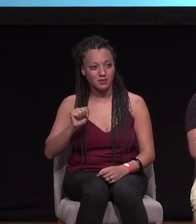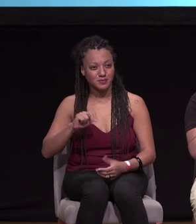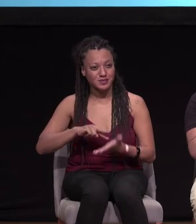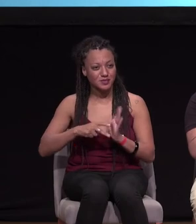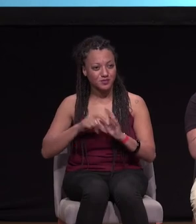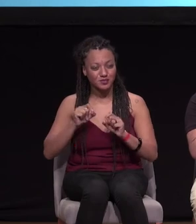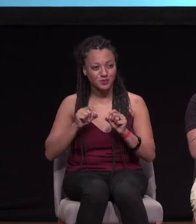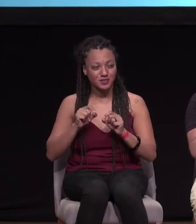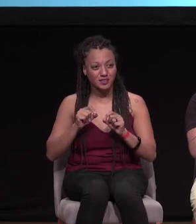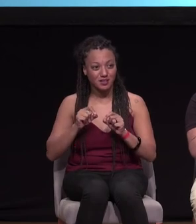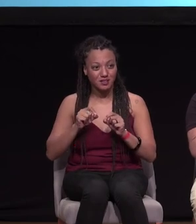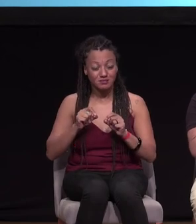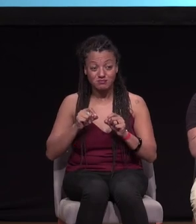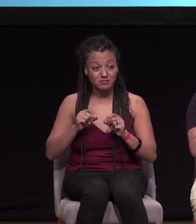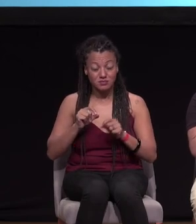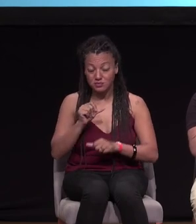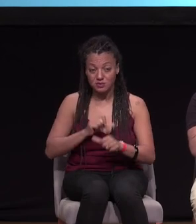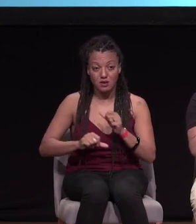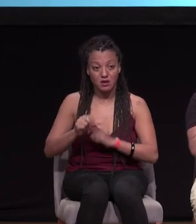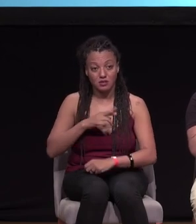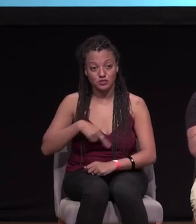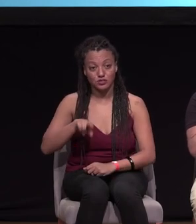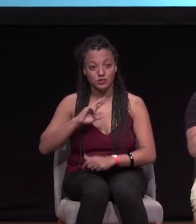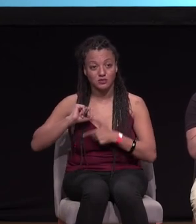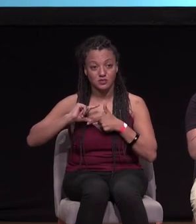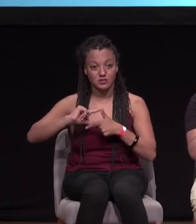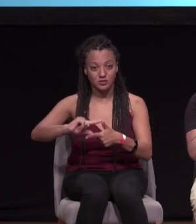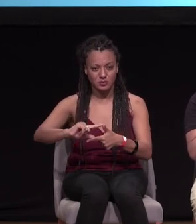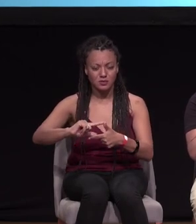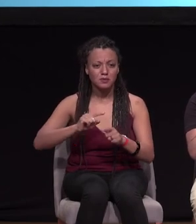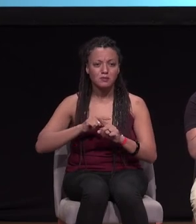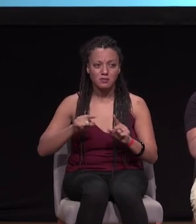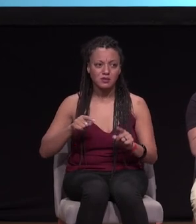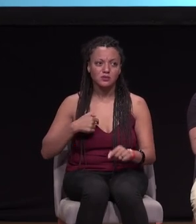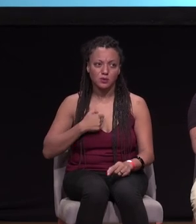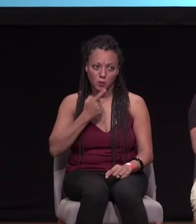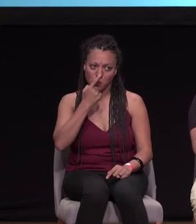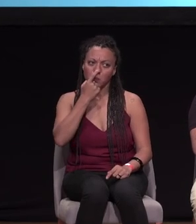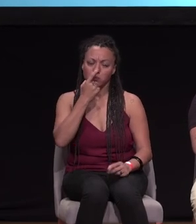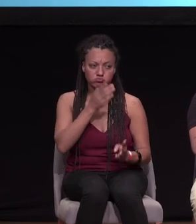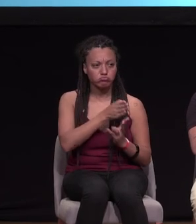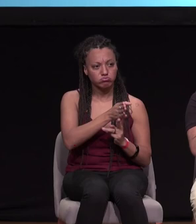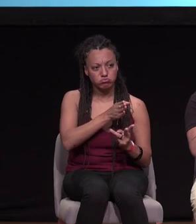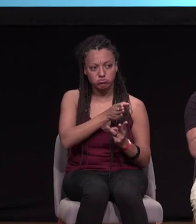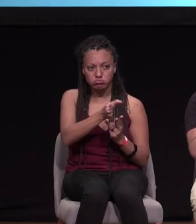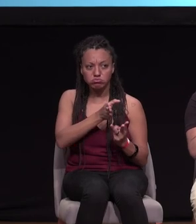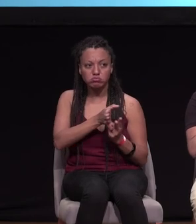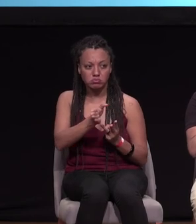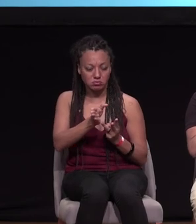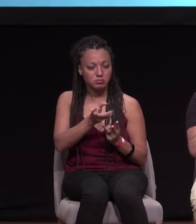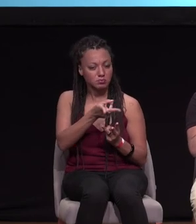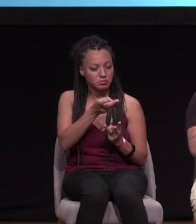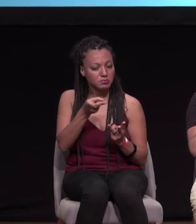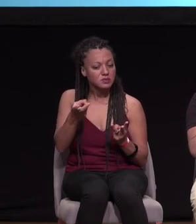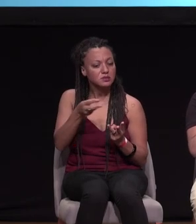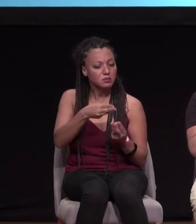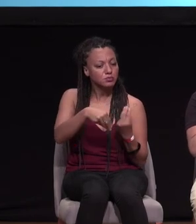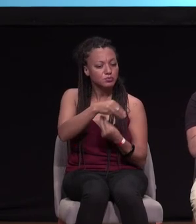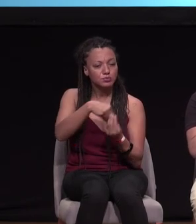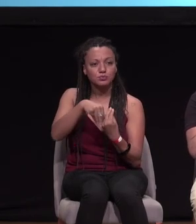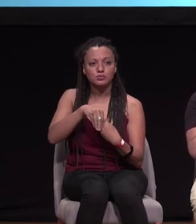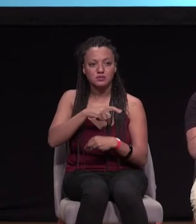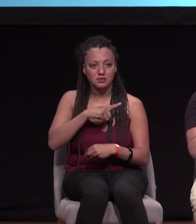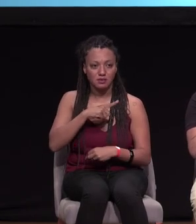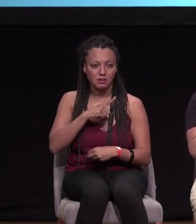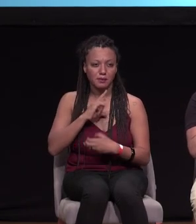essa religião tradicional mas assim eu tenho muita proximidade as três nações e muita mistura também ali né a